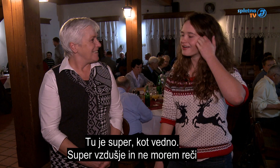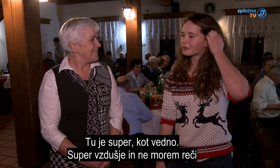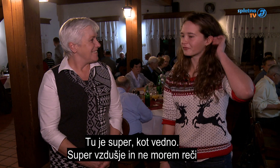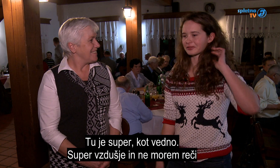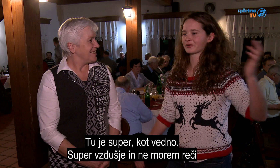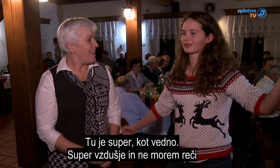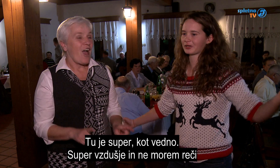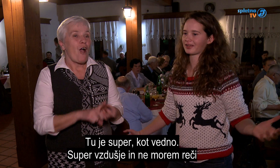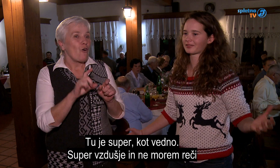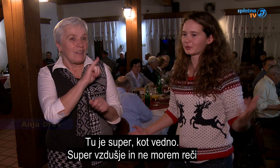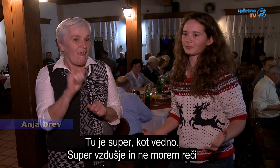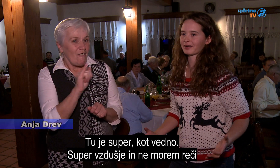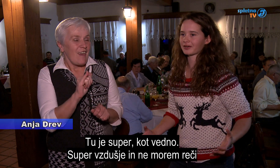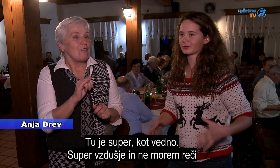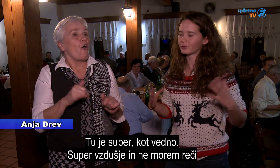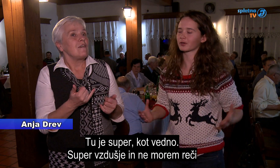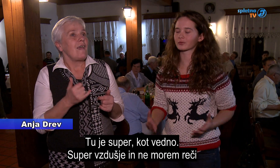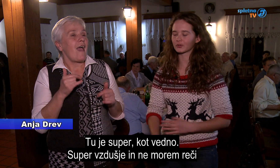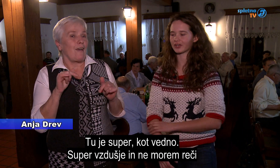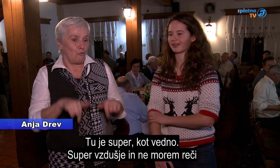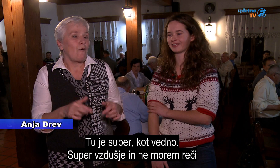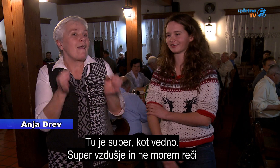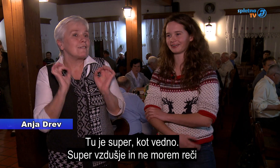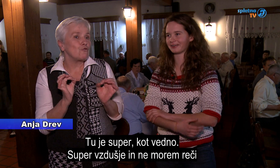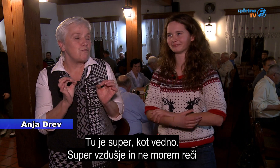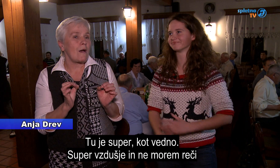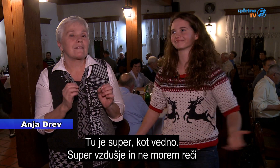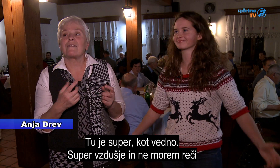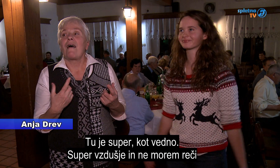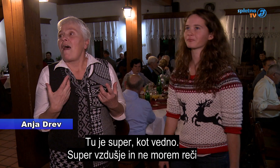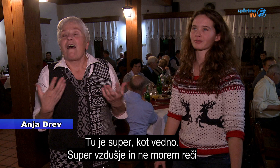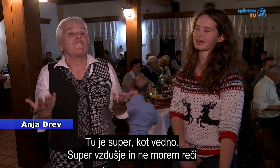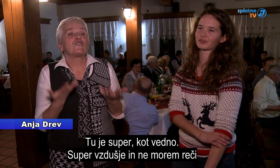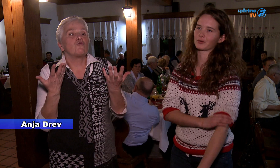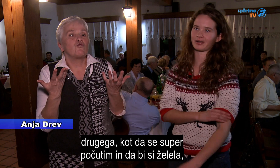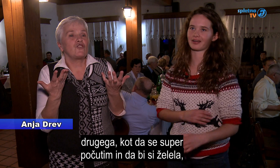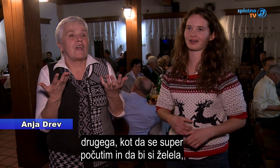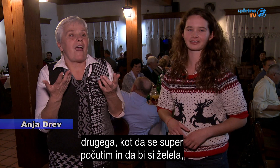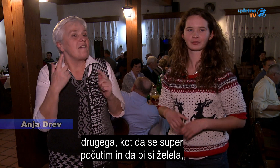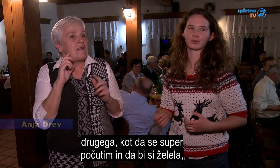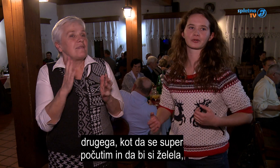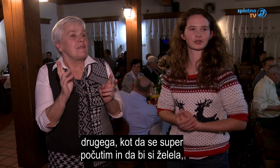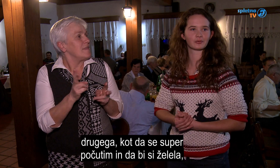Kot vedno je tule super, pač super vzdušje in ne moram reči kot pa, da se super počutim tule